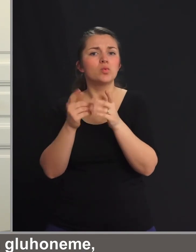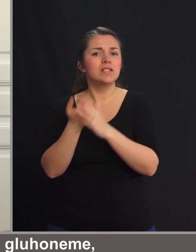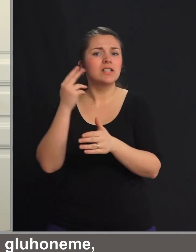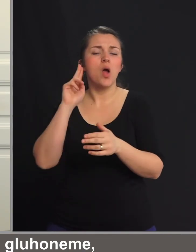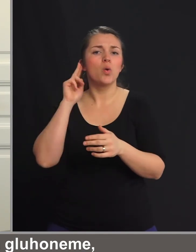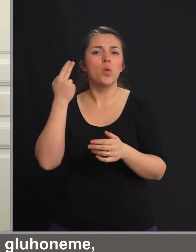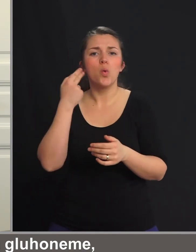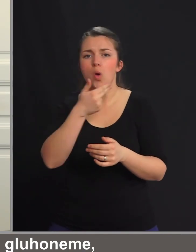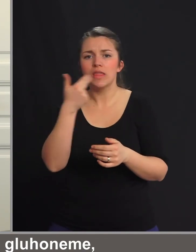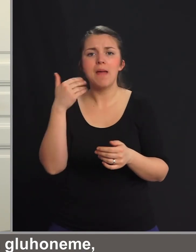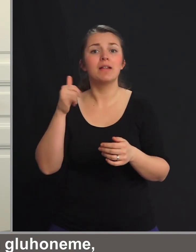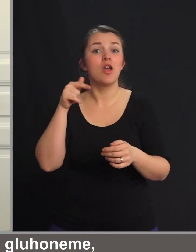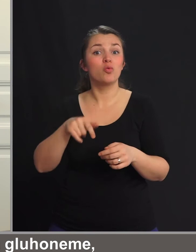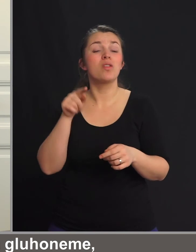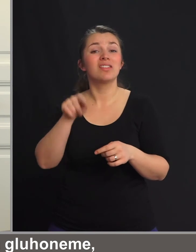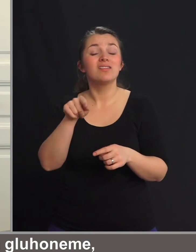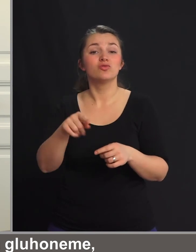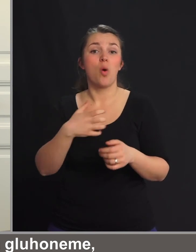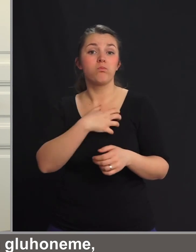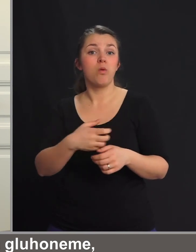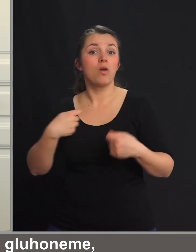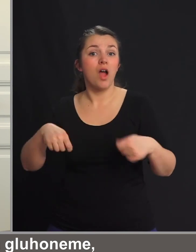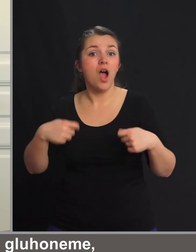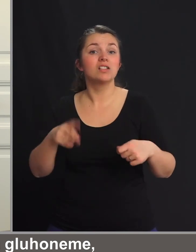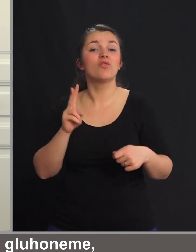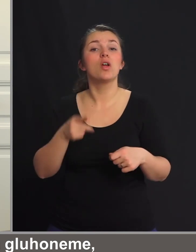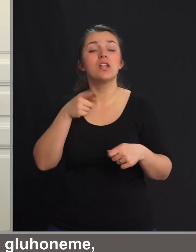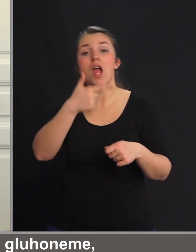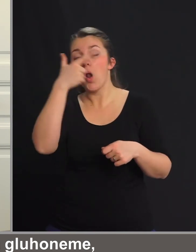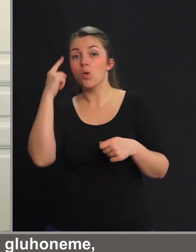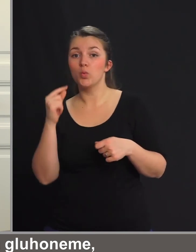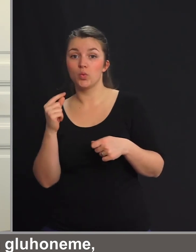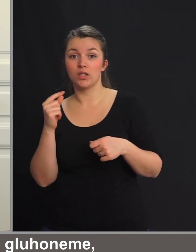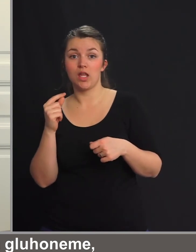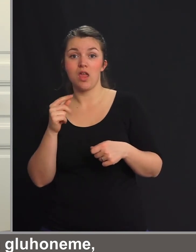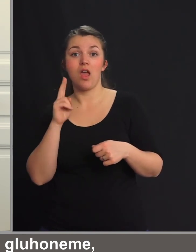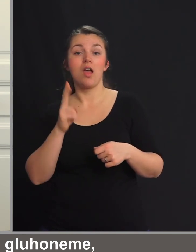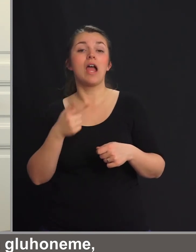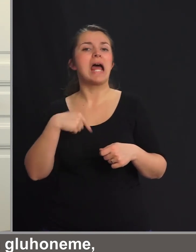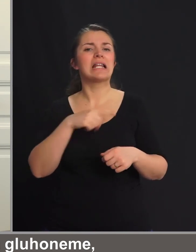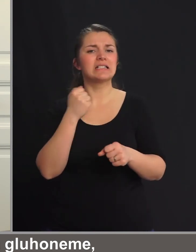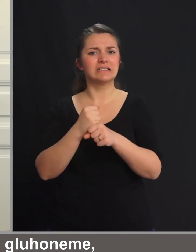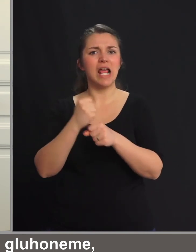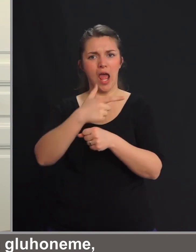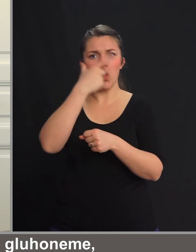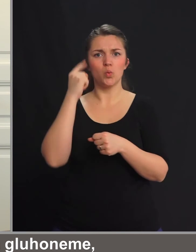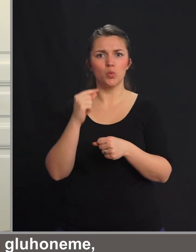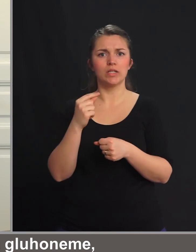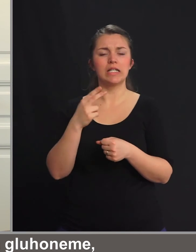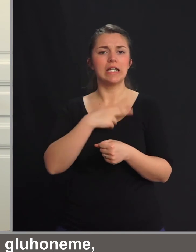torej tudi za gluhoneme, da je to tisto bogatstvo, ki ga ljudje, kar nas dela